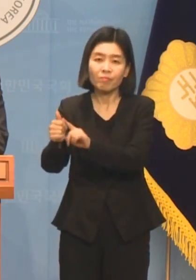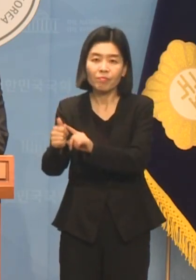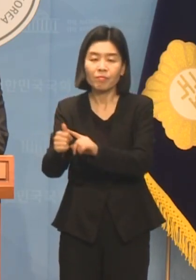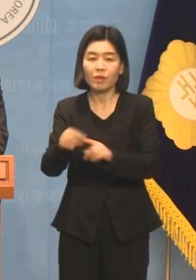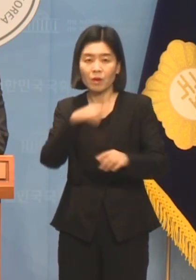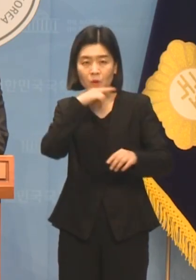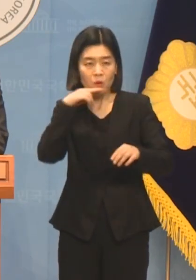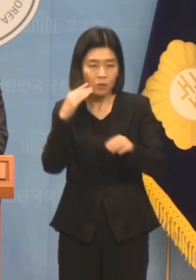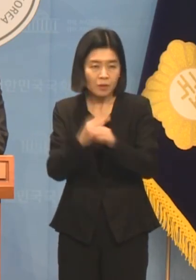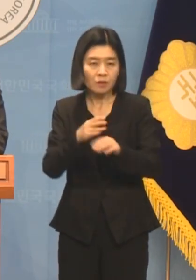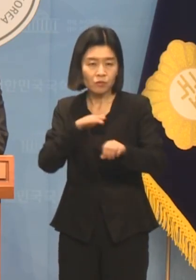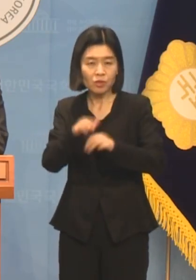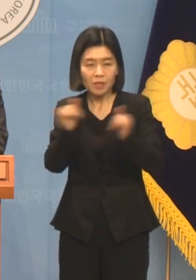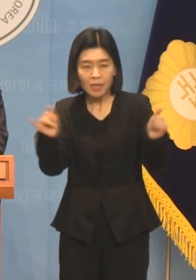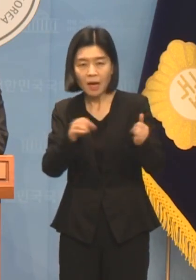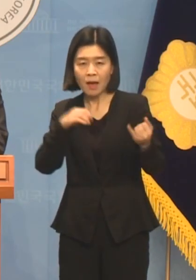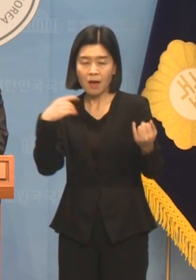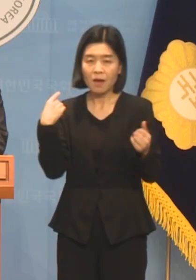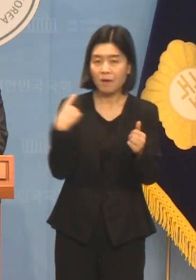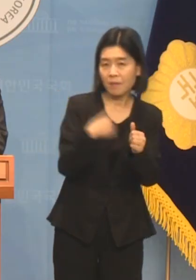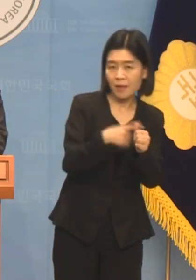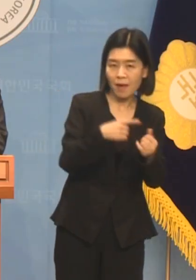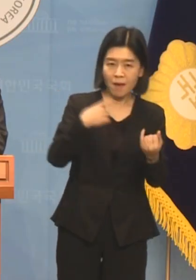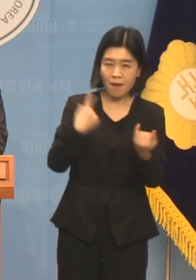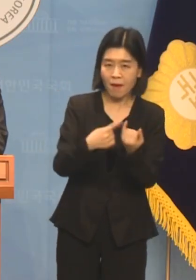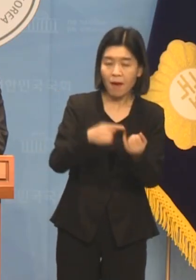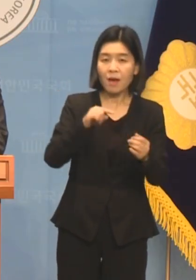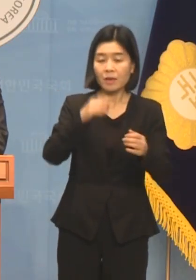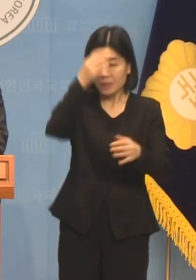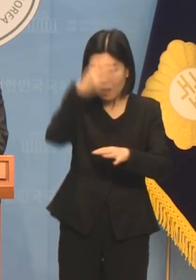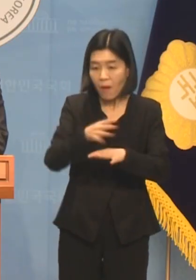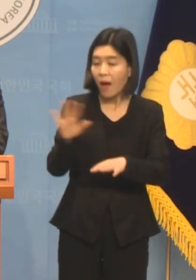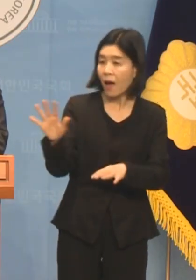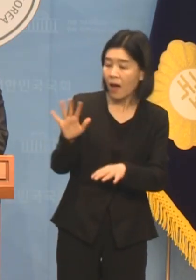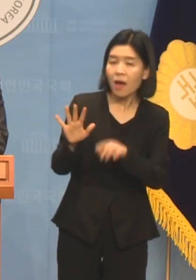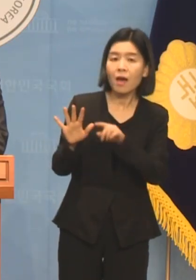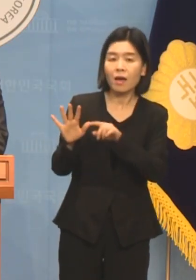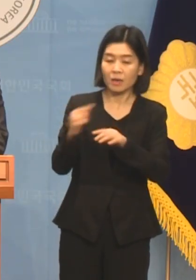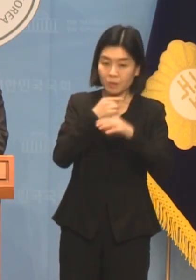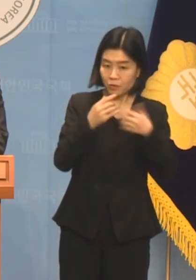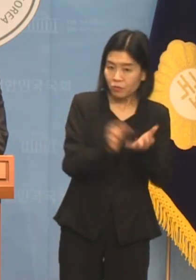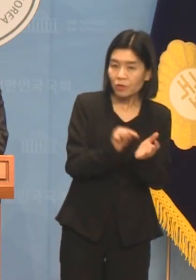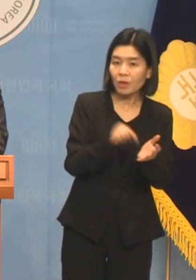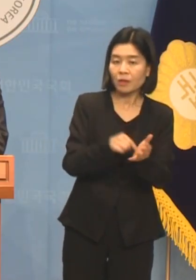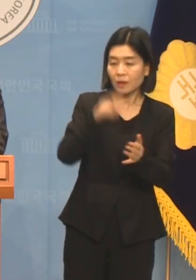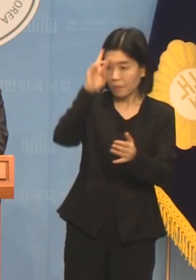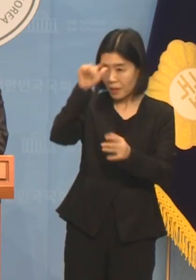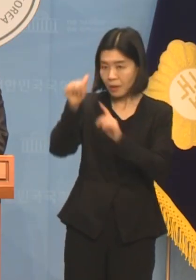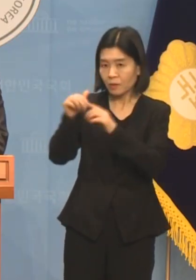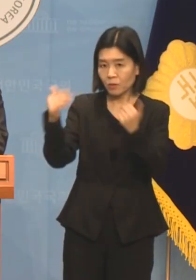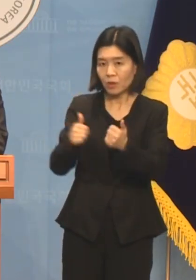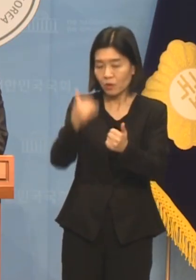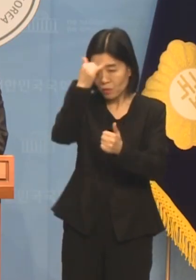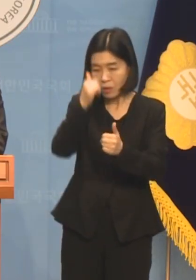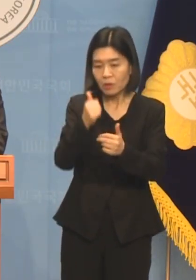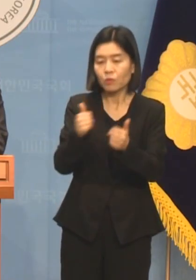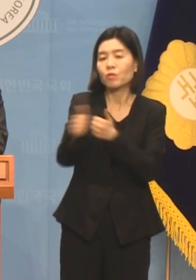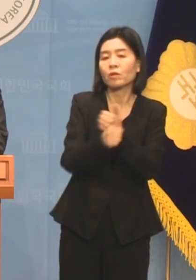공산주의자 발언을 사과하지 않는다면 더불어민주당은 박 의원을 국회윤리위원회에 제소해 제명을